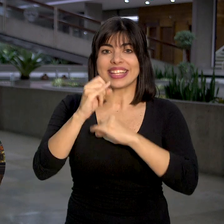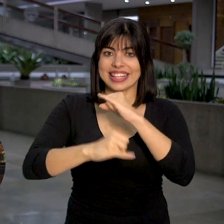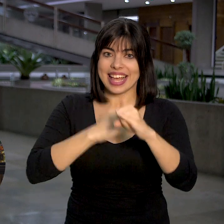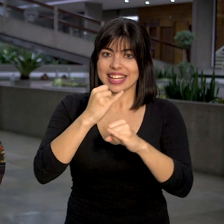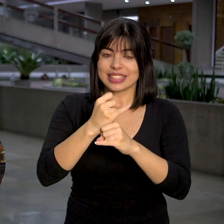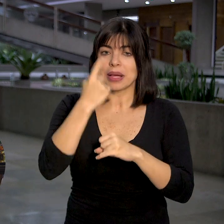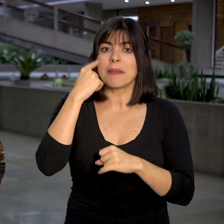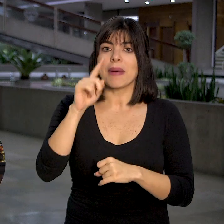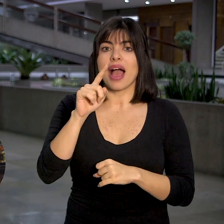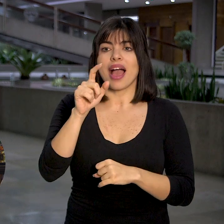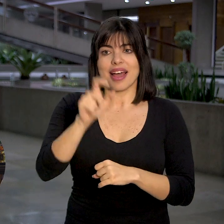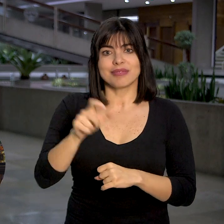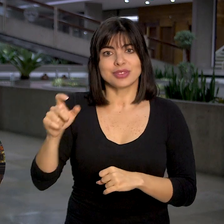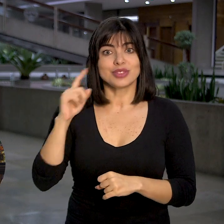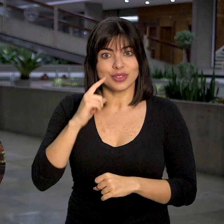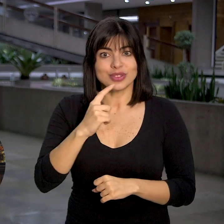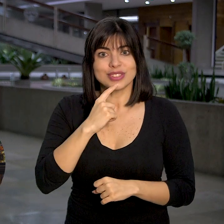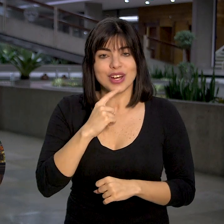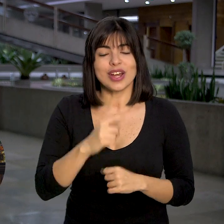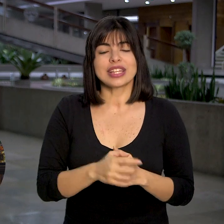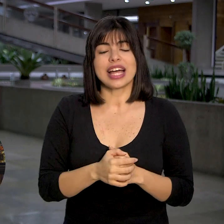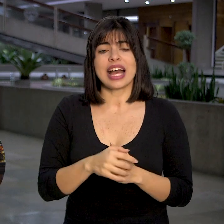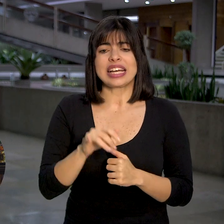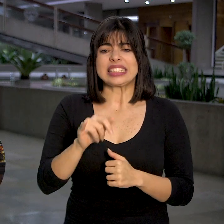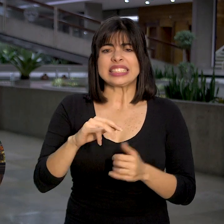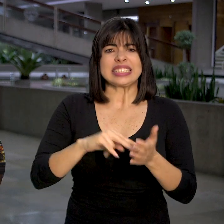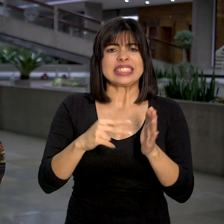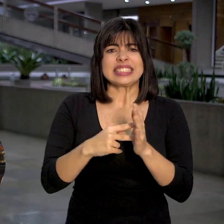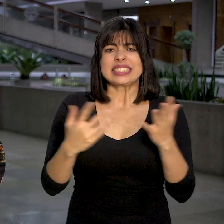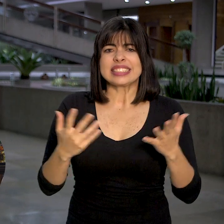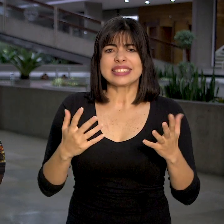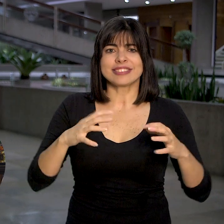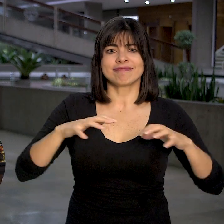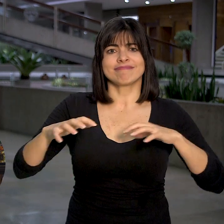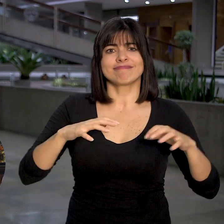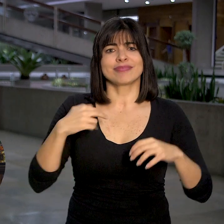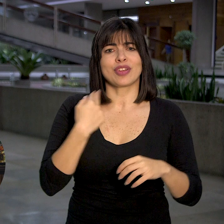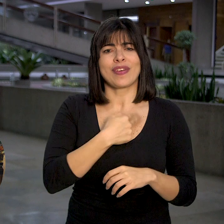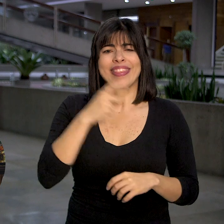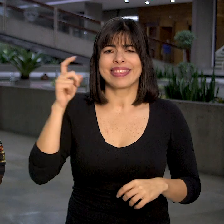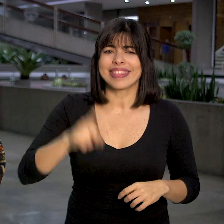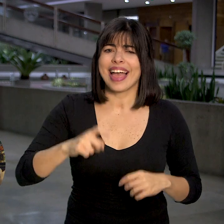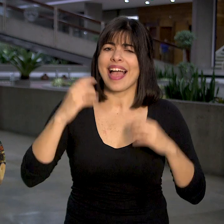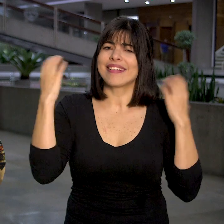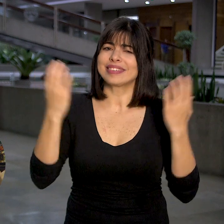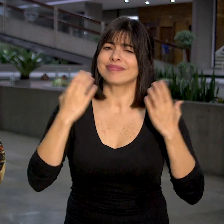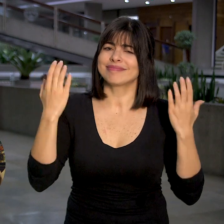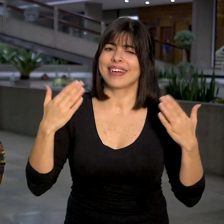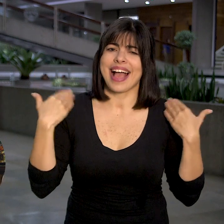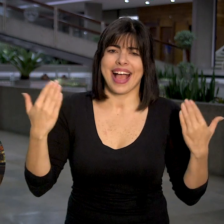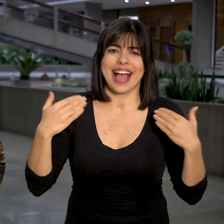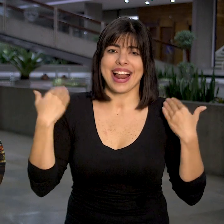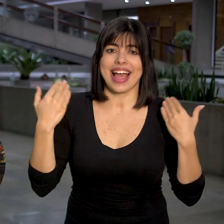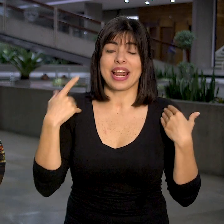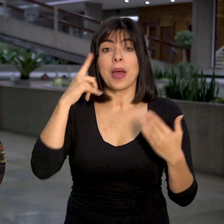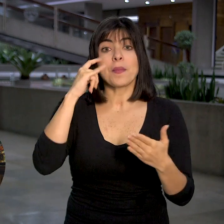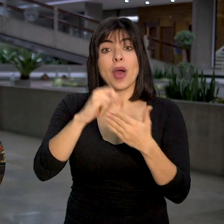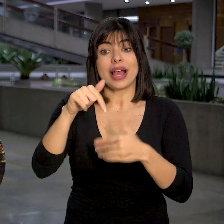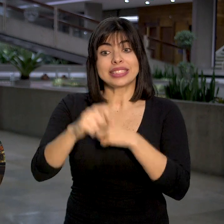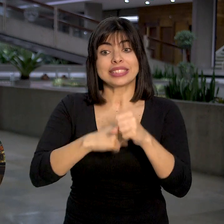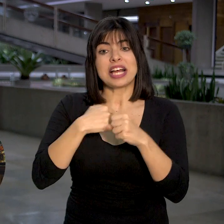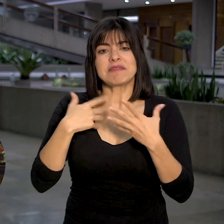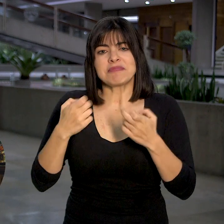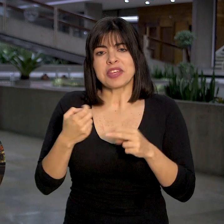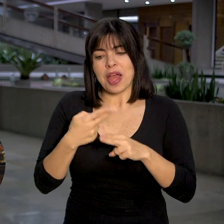Internacional para las Personas Sordas. Esto es un evento que debemos de celebrar con mucha alegría. Y por eso este año quise enviarles este